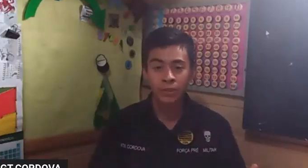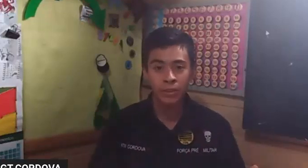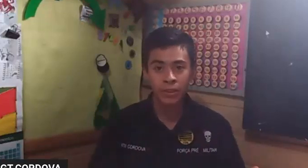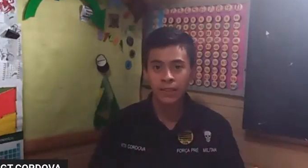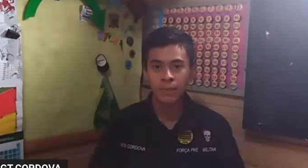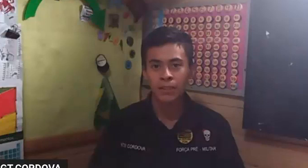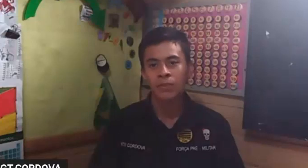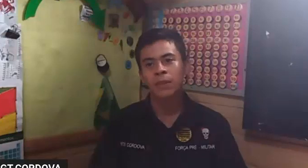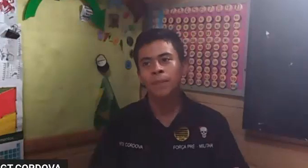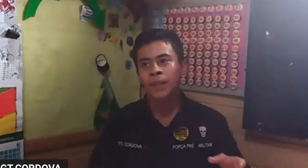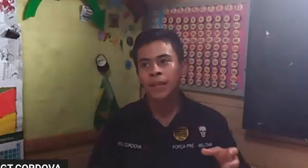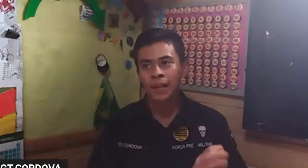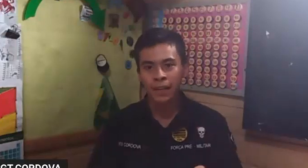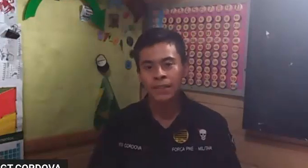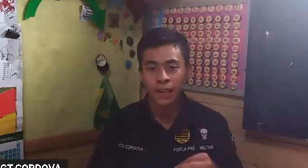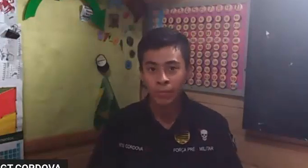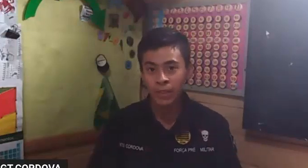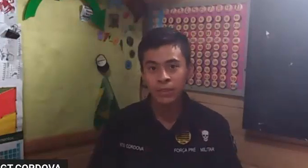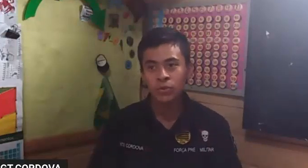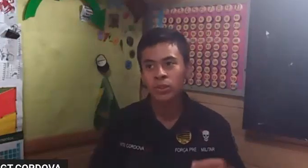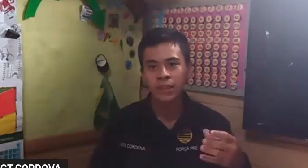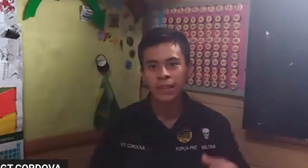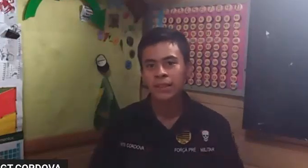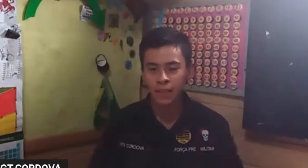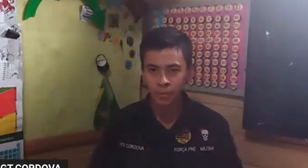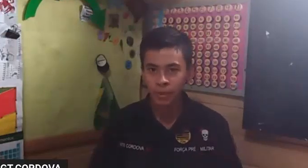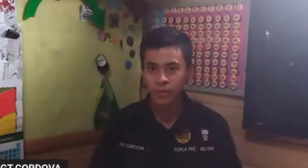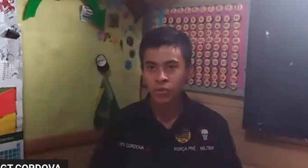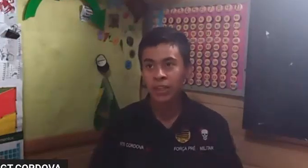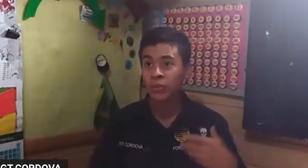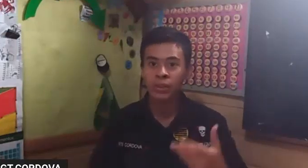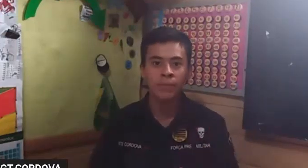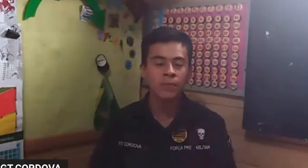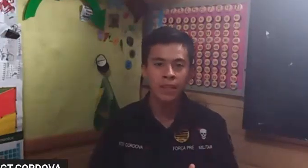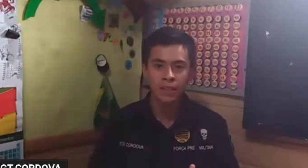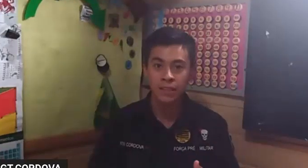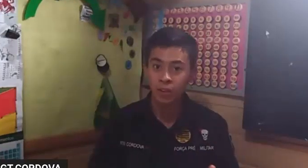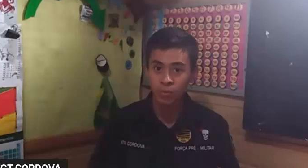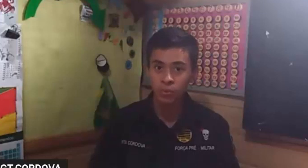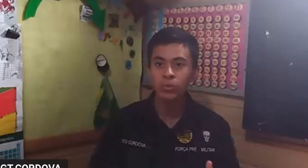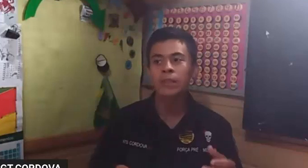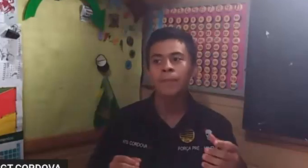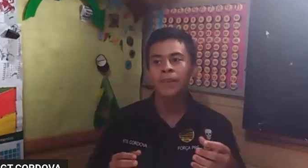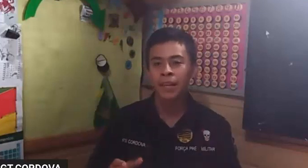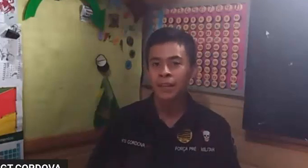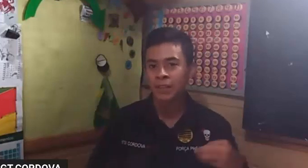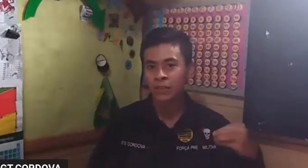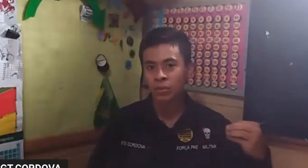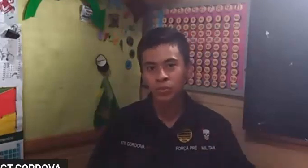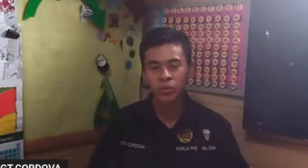não têm conhecimentos. E aqueles que realmente são surdos, aqueles que têm problema de surdez, ou até mesmo aqueles que são mudos, tem que fazer todo um